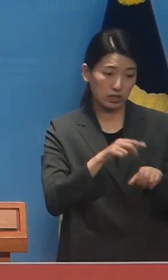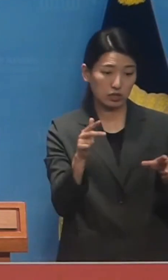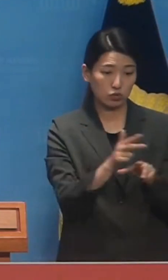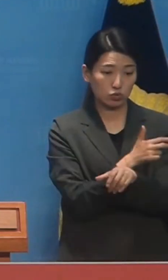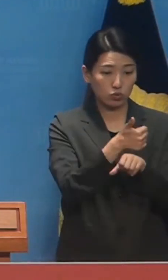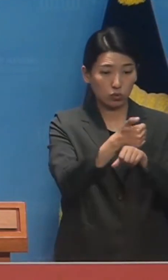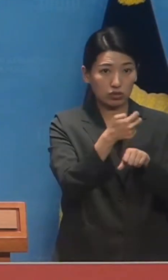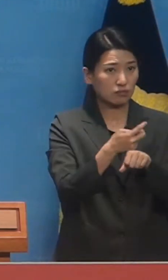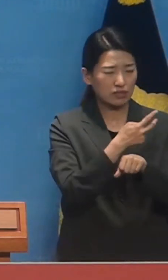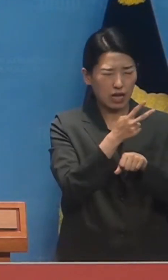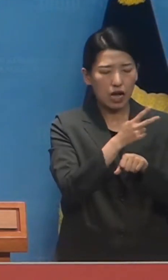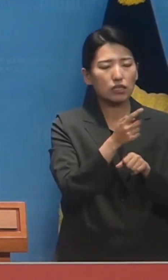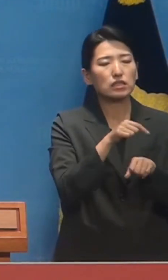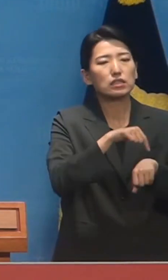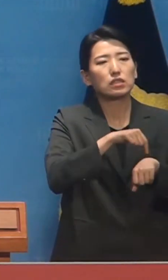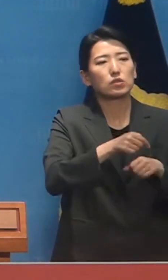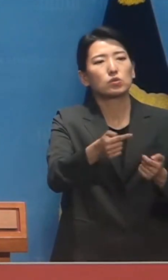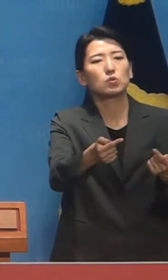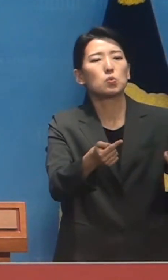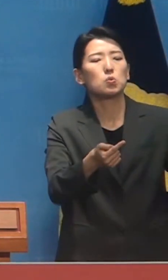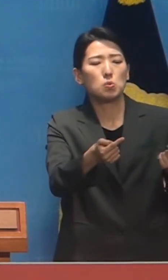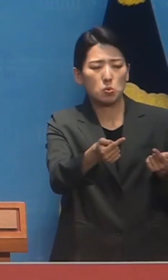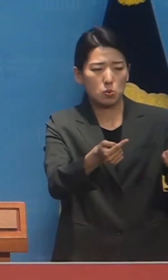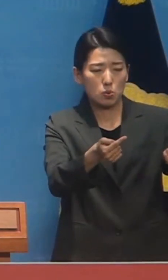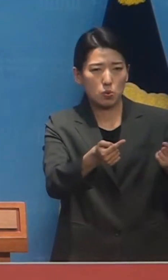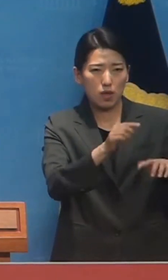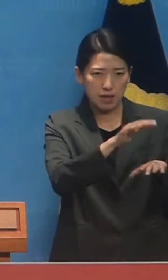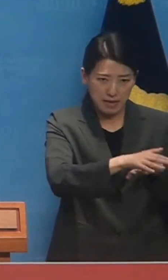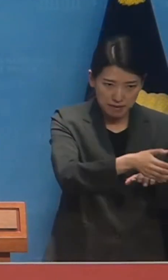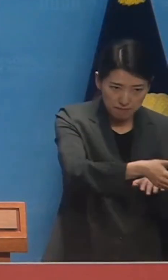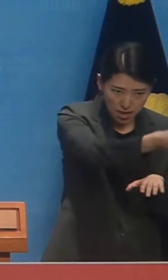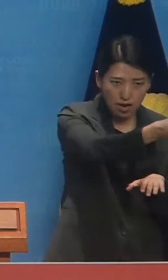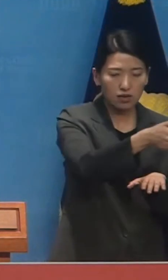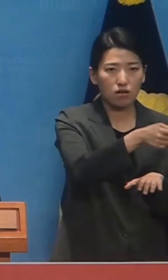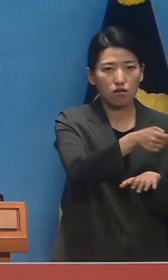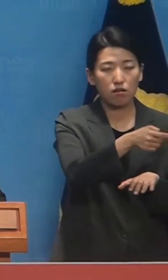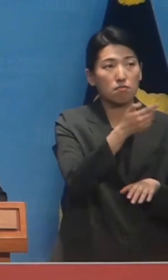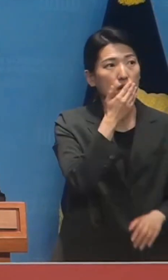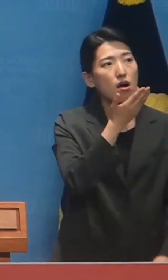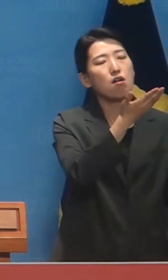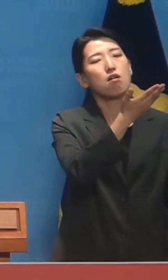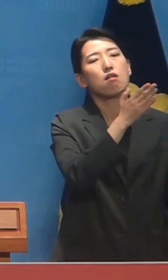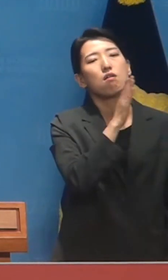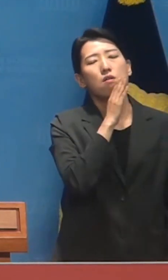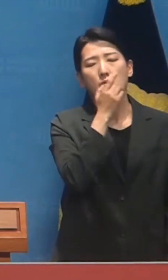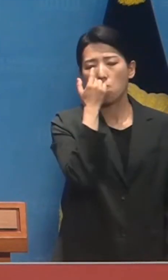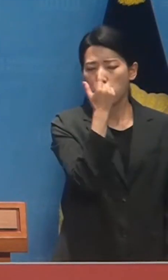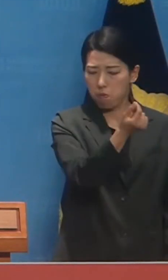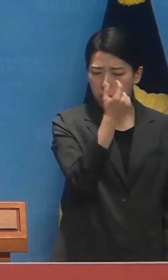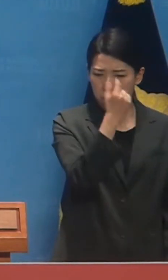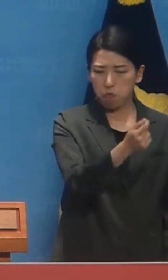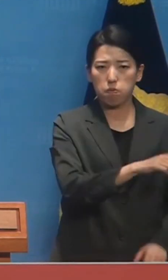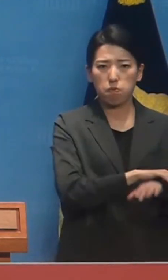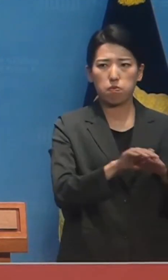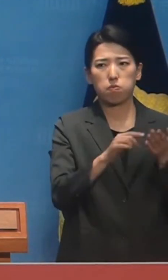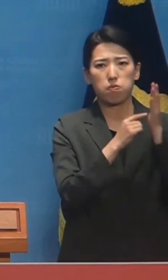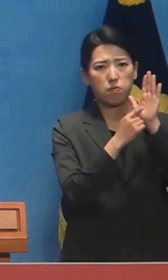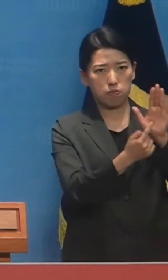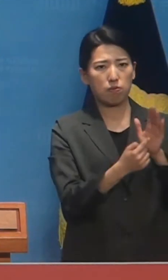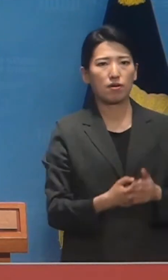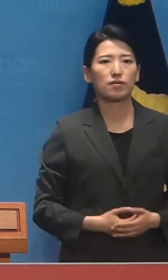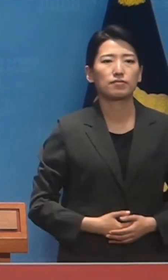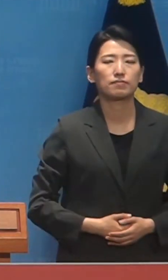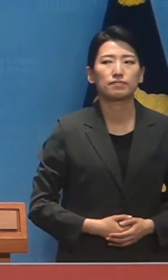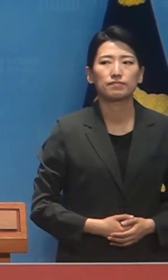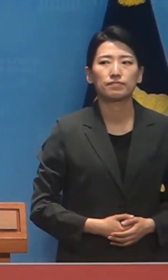있는 그런 노동을 할 수 있고 기업을 할 수 있는 그런 지도자로 자기 자신을 발표하고 있는 것을 볼 수